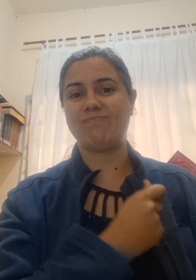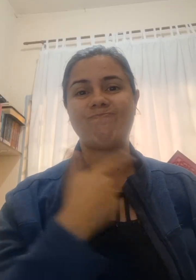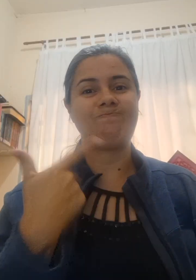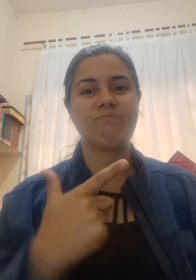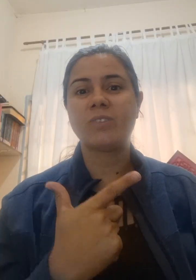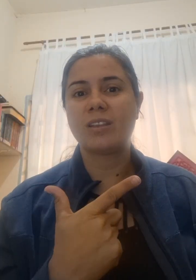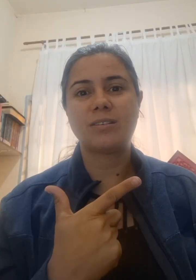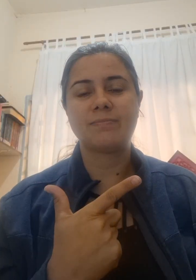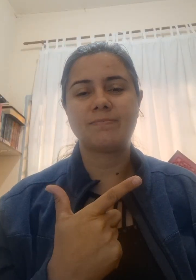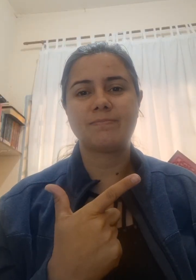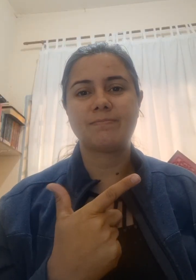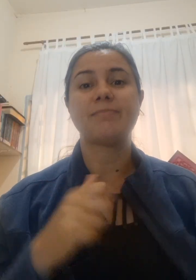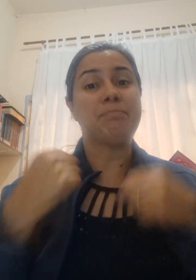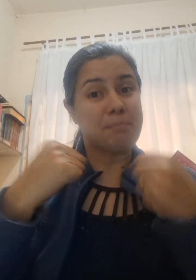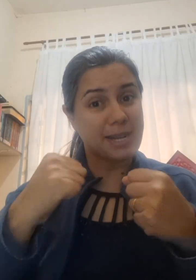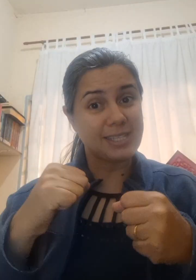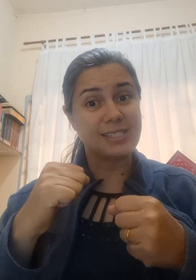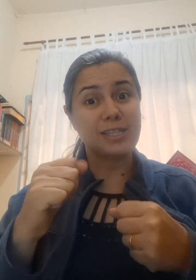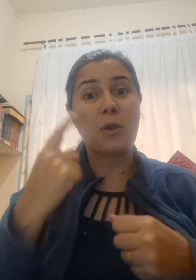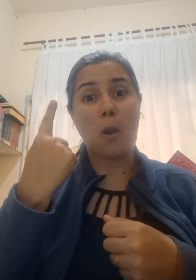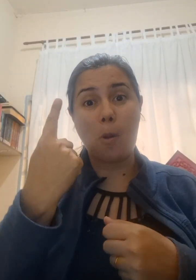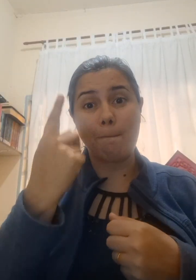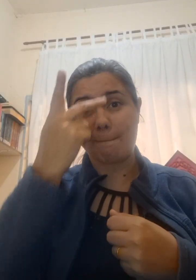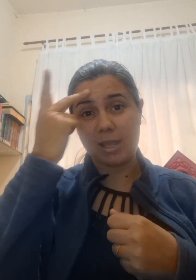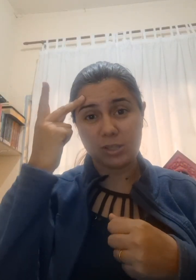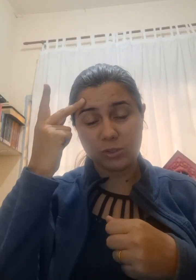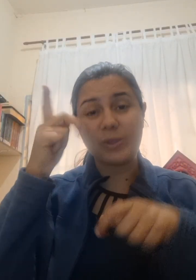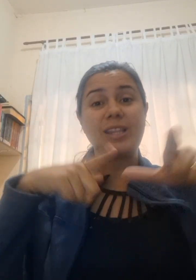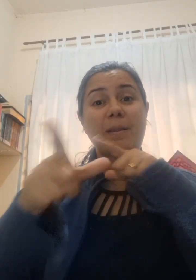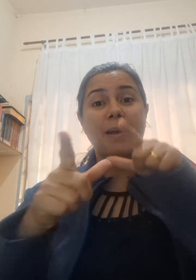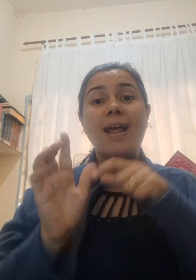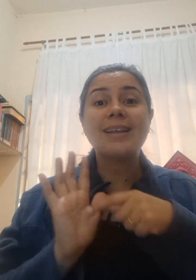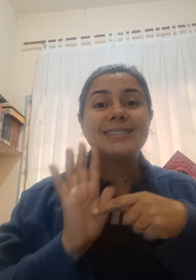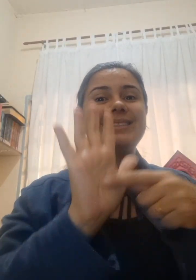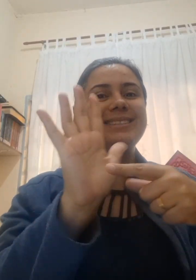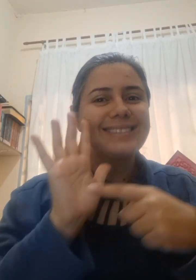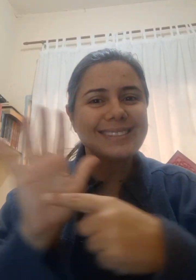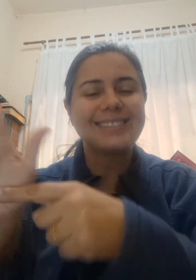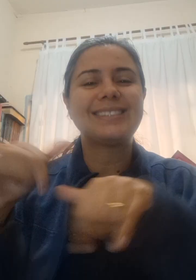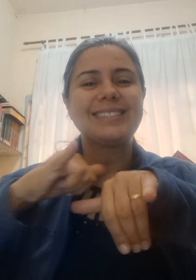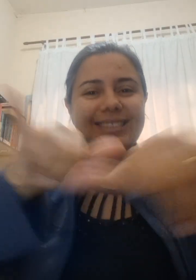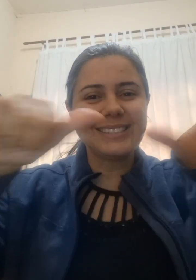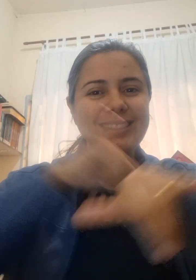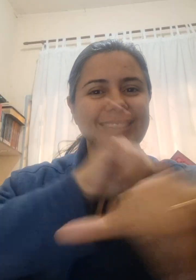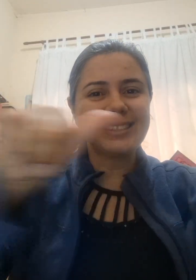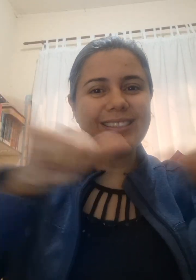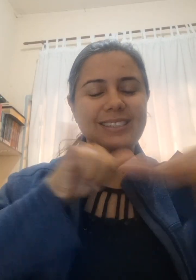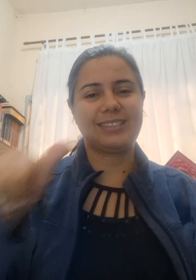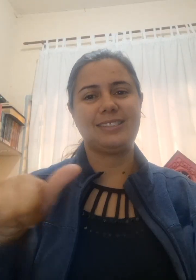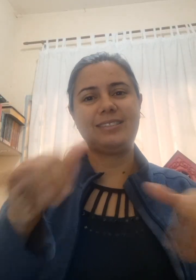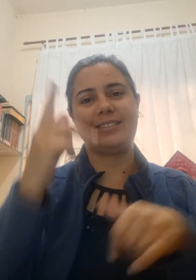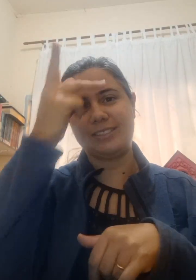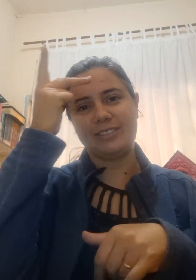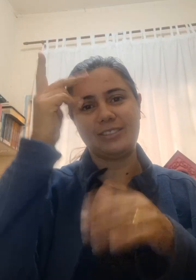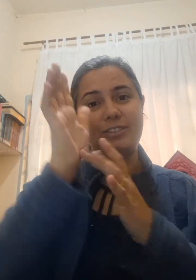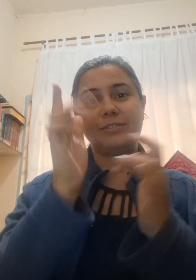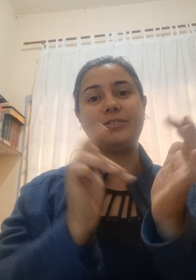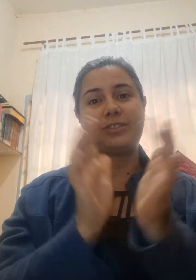tem salvação em Jesus. Precisa uma pessoa trabalhar para mostrar, evangelizar,